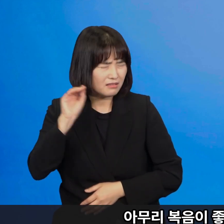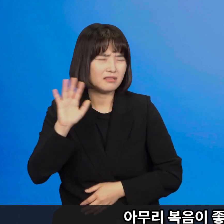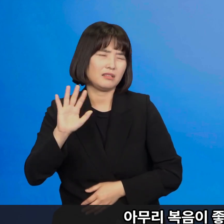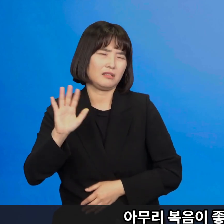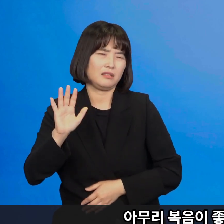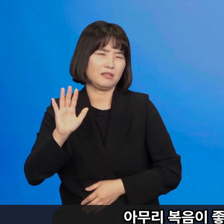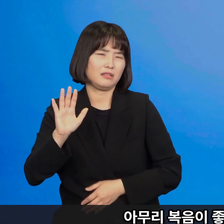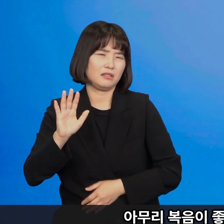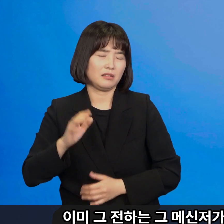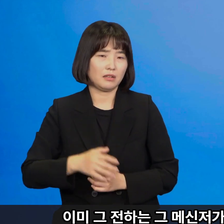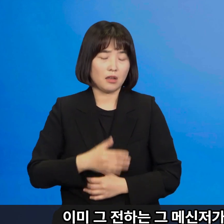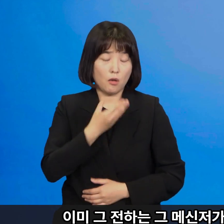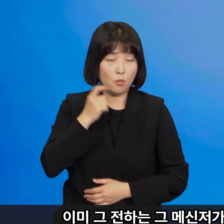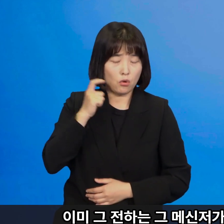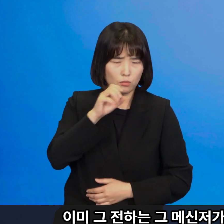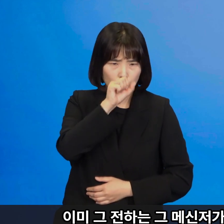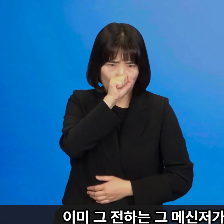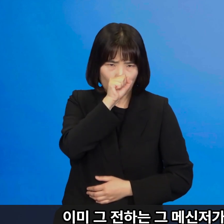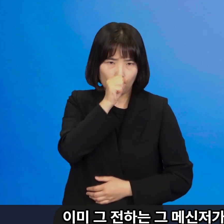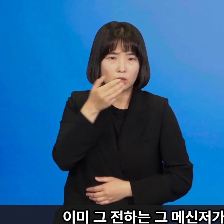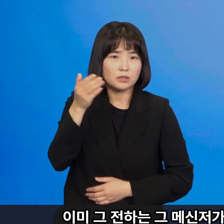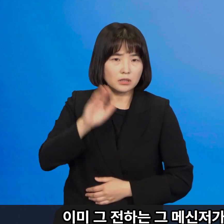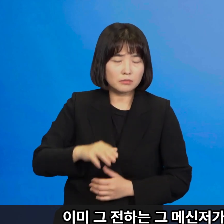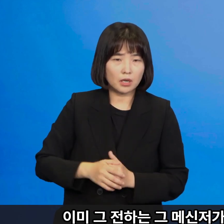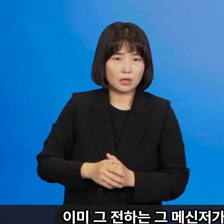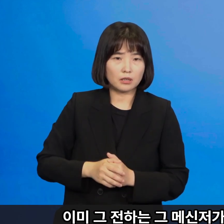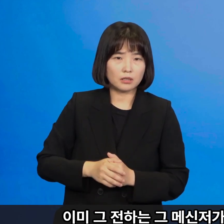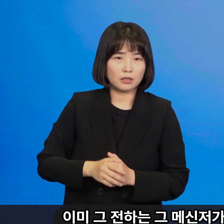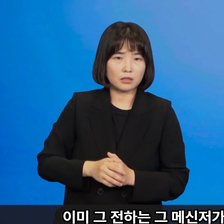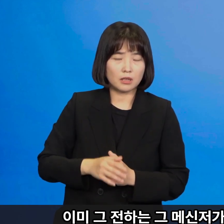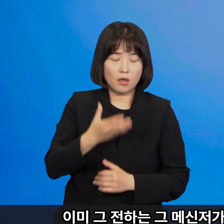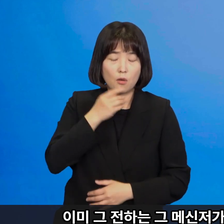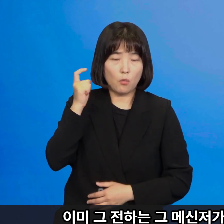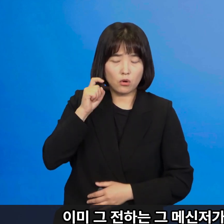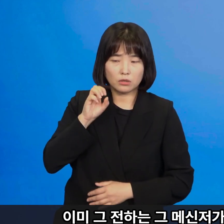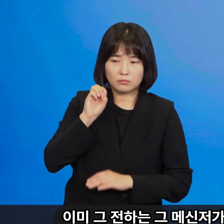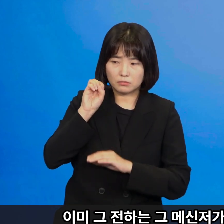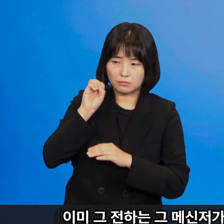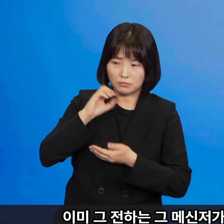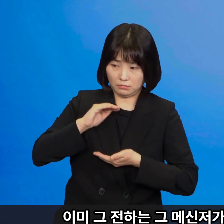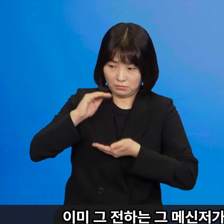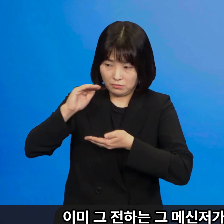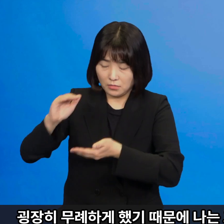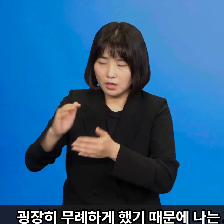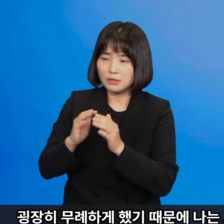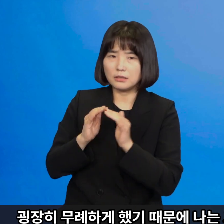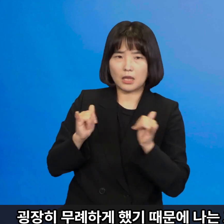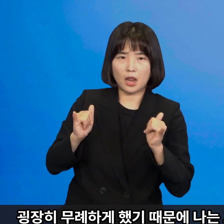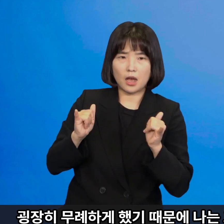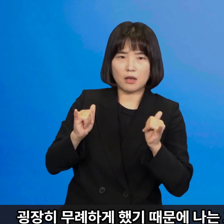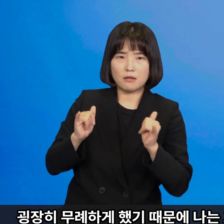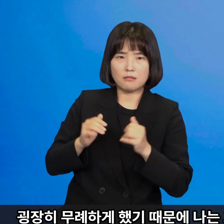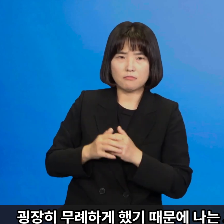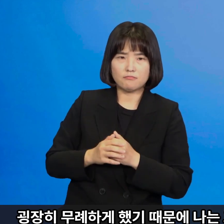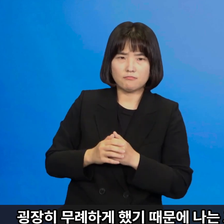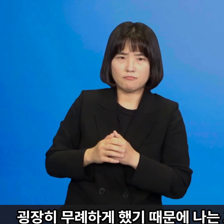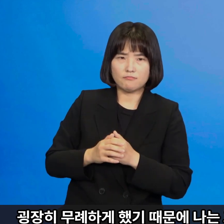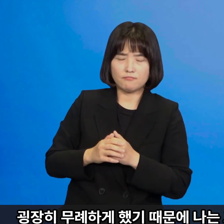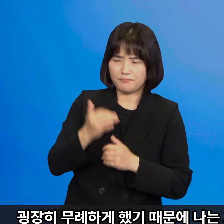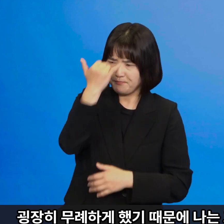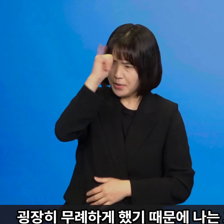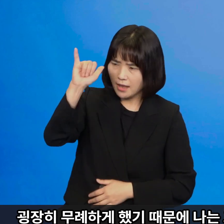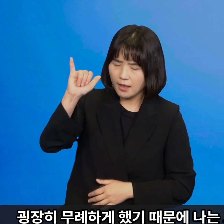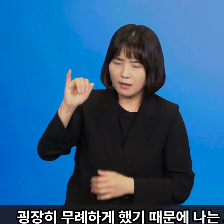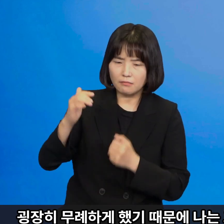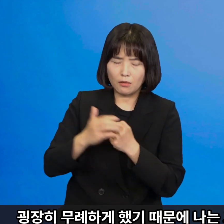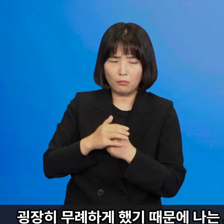것이라 할지라도 이미 그 전하는 그 메신저가 자기에게 굉장히 굴욕을 줬고 굉장히 무리하기 때문에 나는 그 사람이